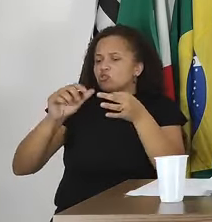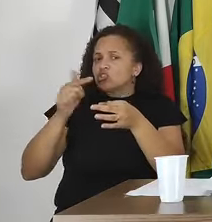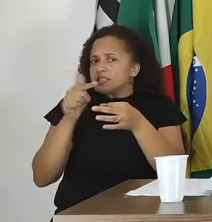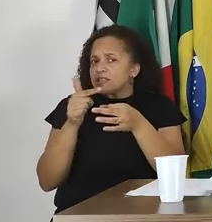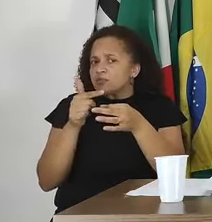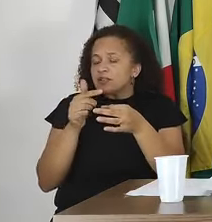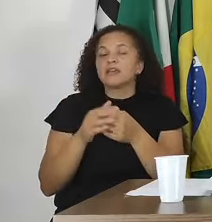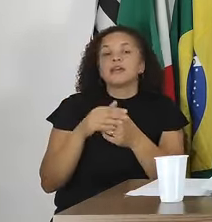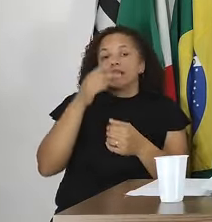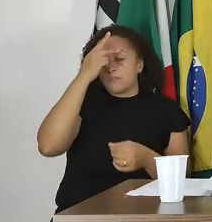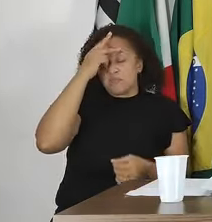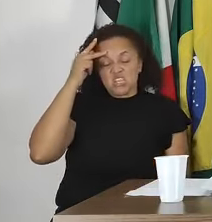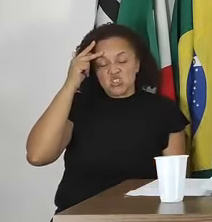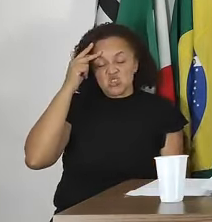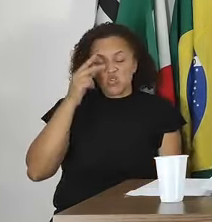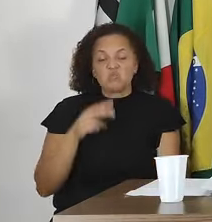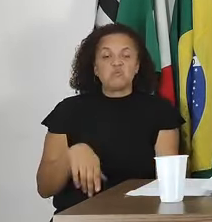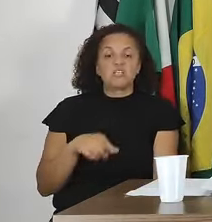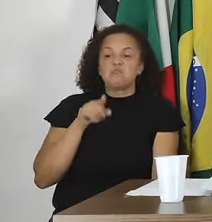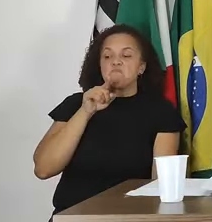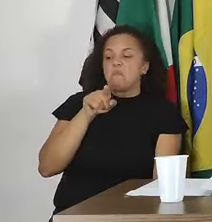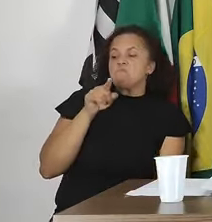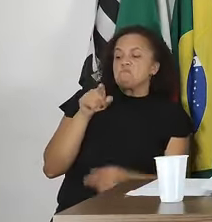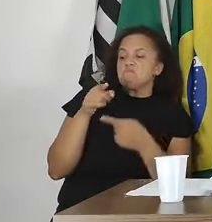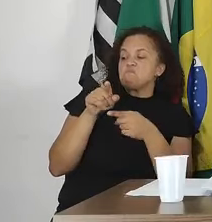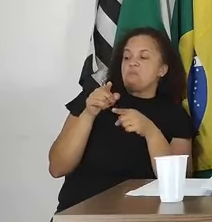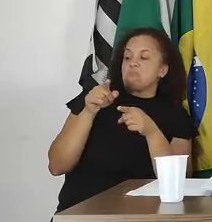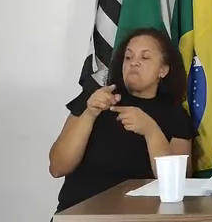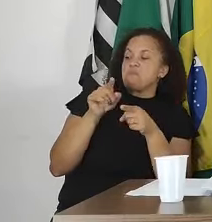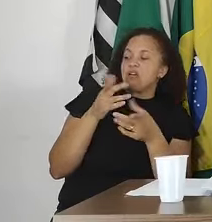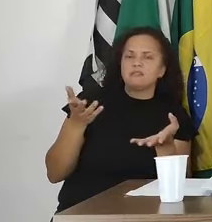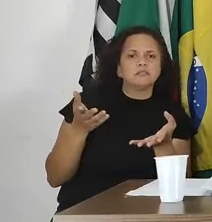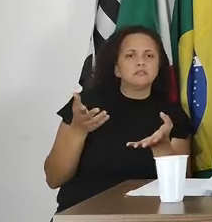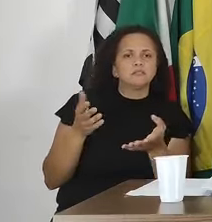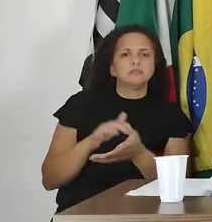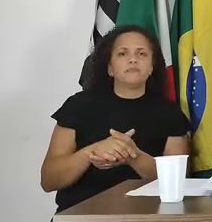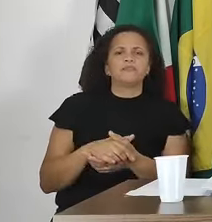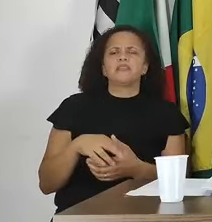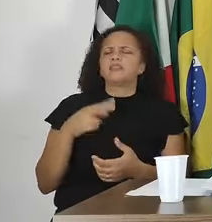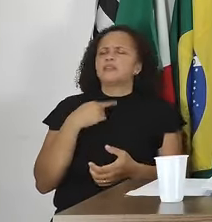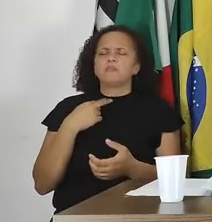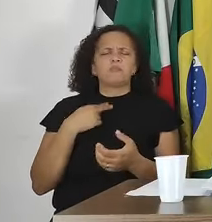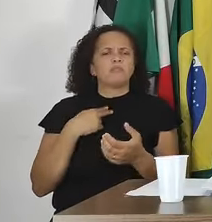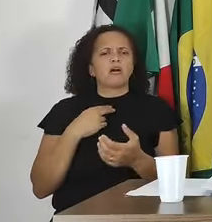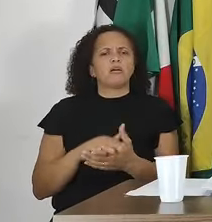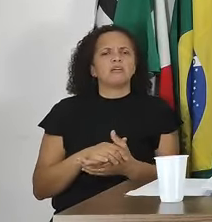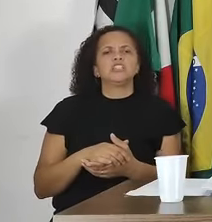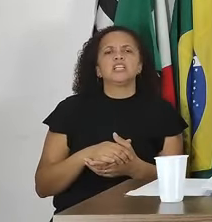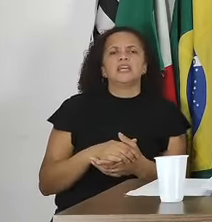como aquele que ele fala aqui, ó, no 10. Não erreis, nem os devassos, nem os idólatras, nem